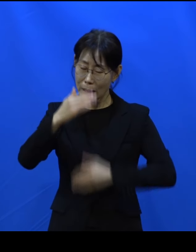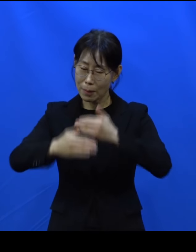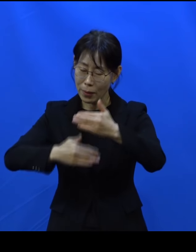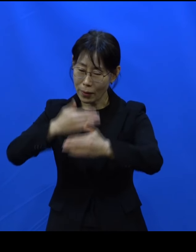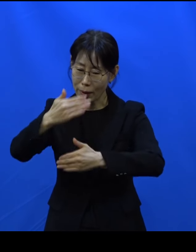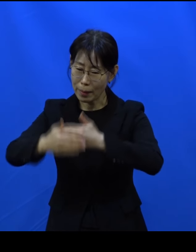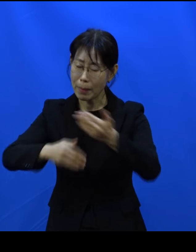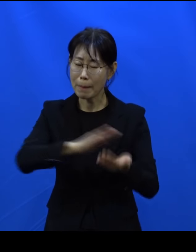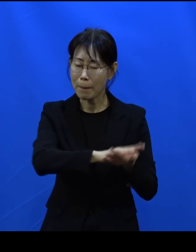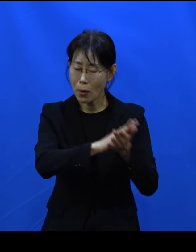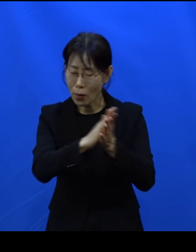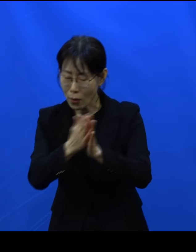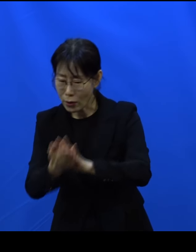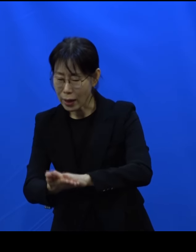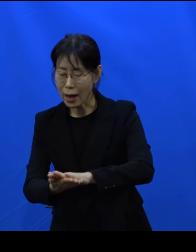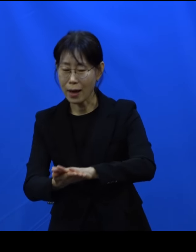되죠.